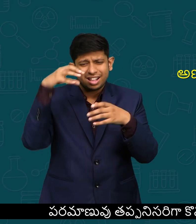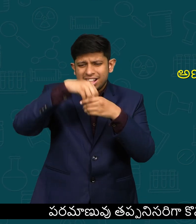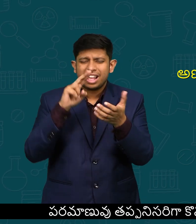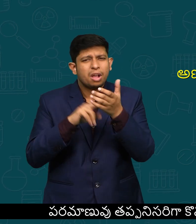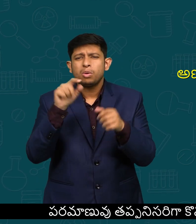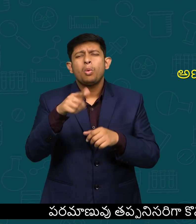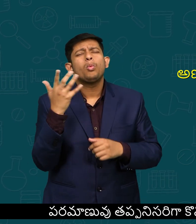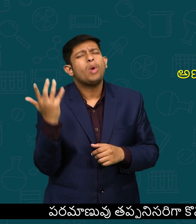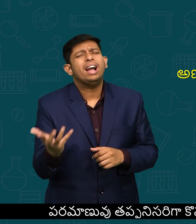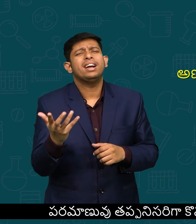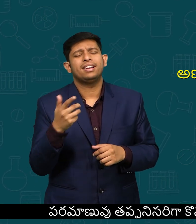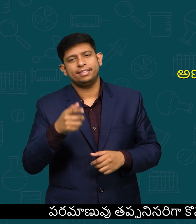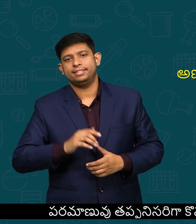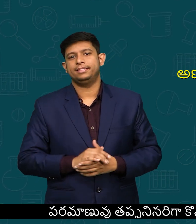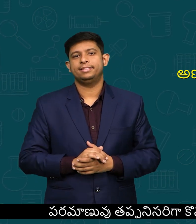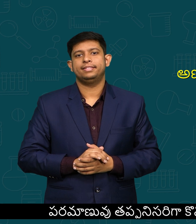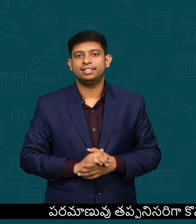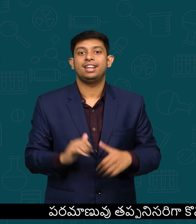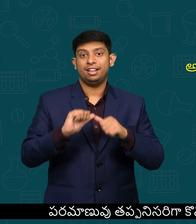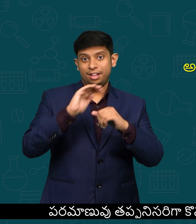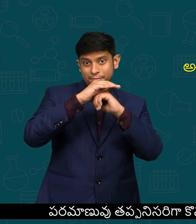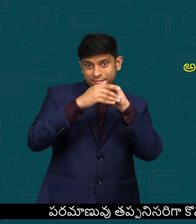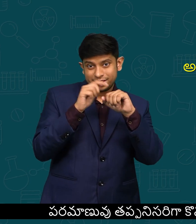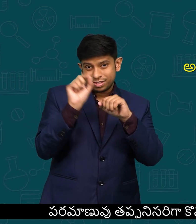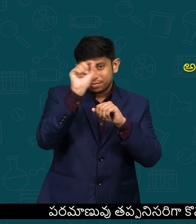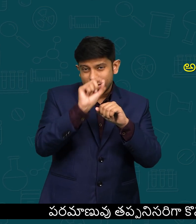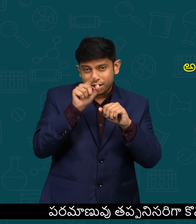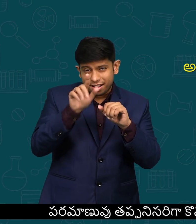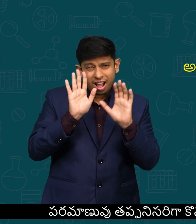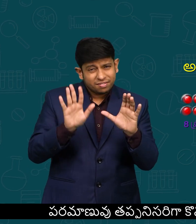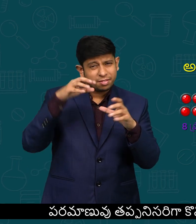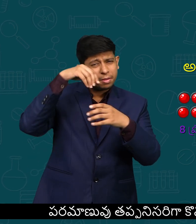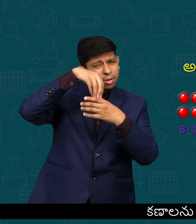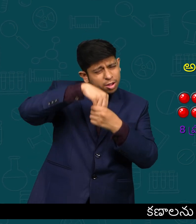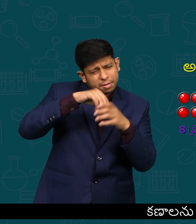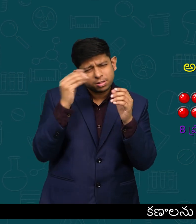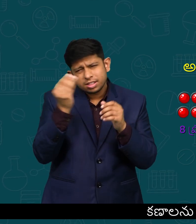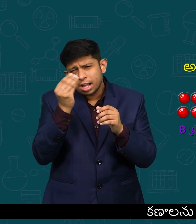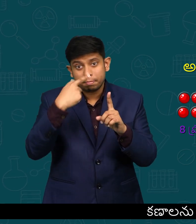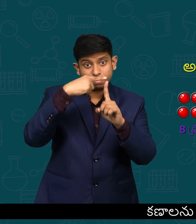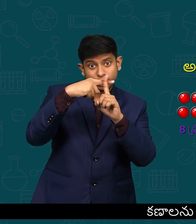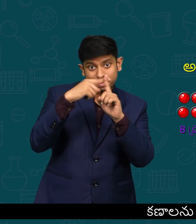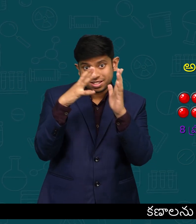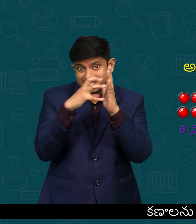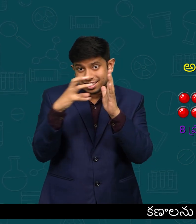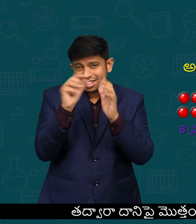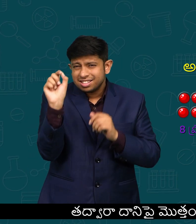పరమాణువు తప్పనిసరిగా కొన్ని ధనాత్మకంగా ఛార్జ్ చేయబడిన కణాలను కలిగి ఉండాలి.